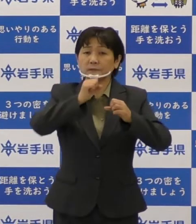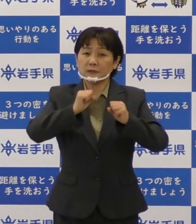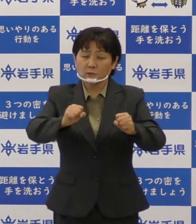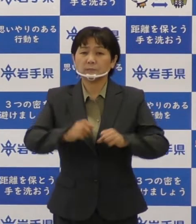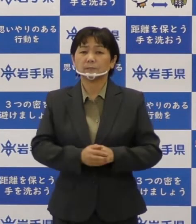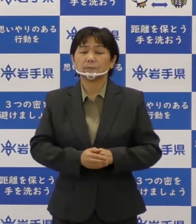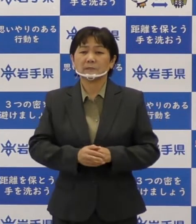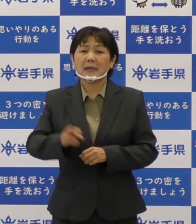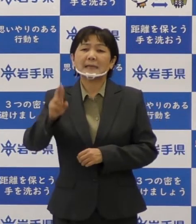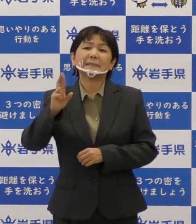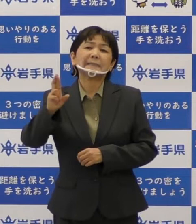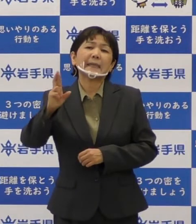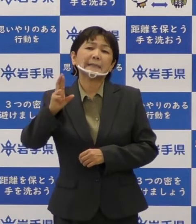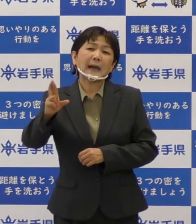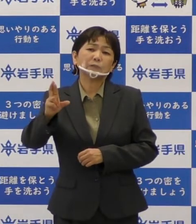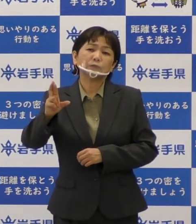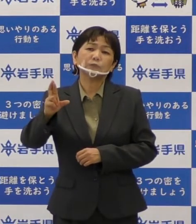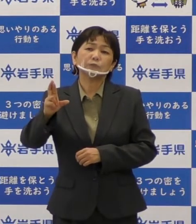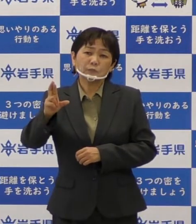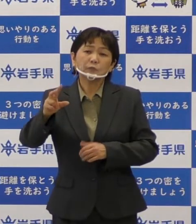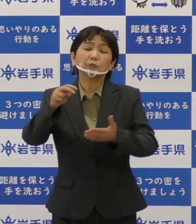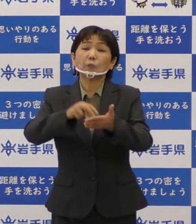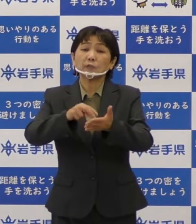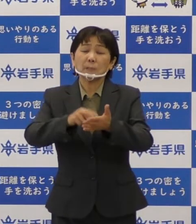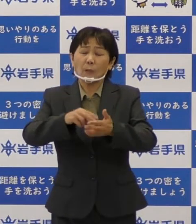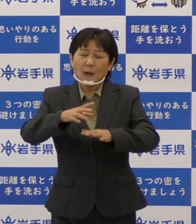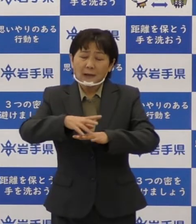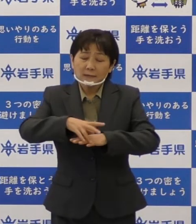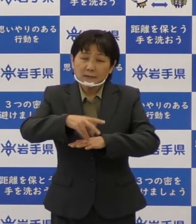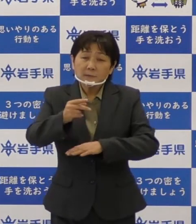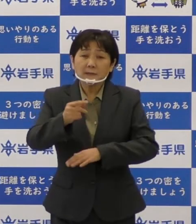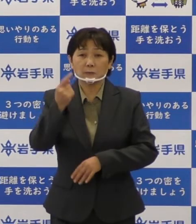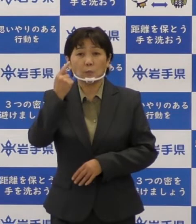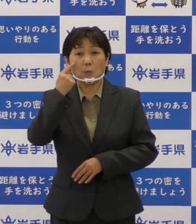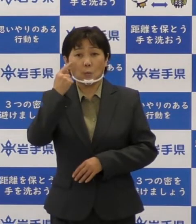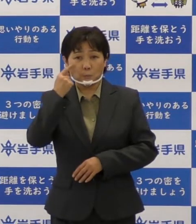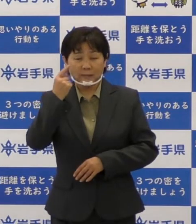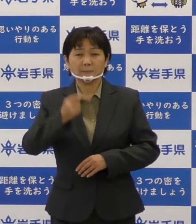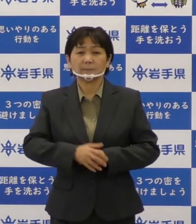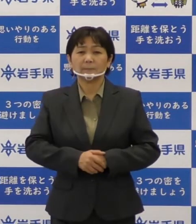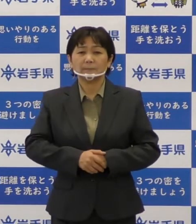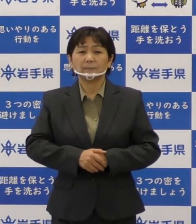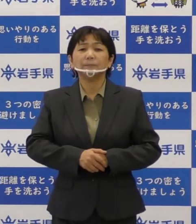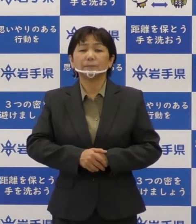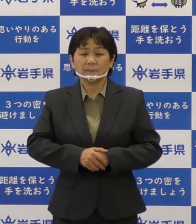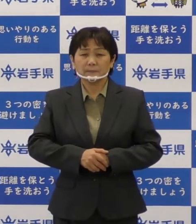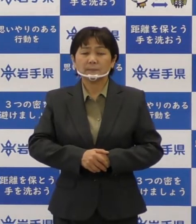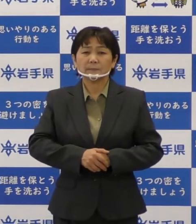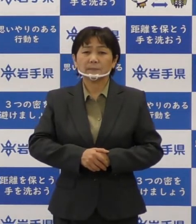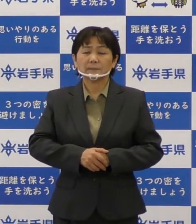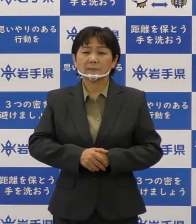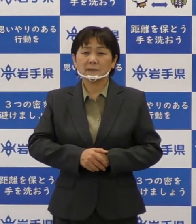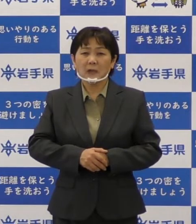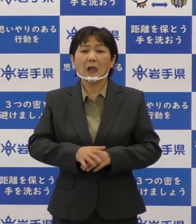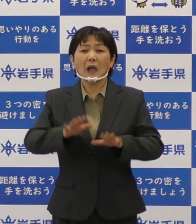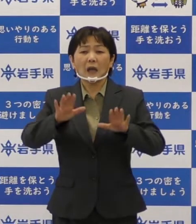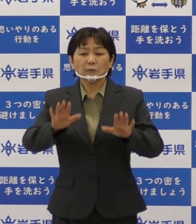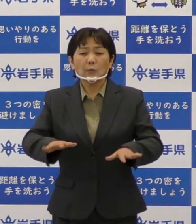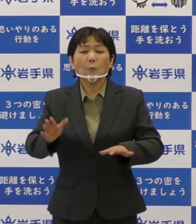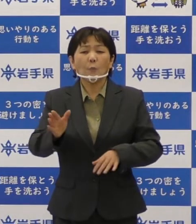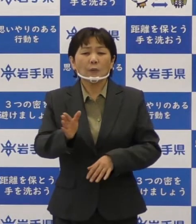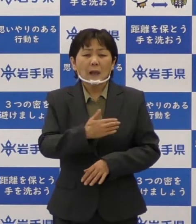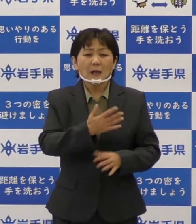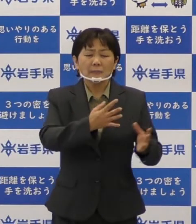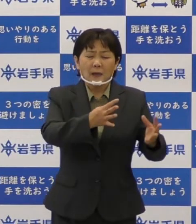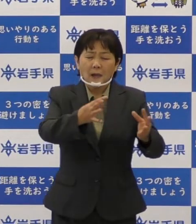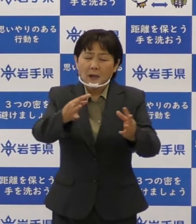の初めてのものではあるんですが、そういうものとして行われるというのは、まあ、今日の段階からやっぱり多くの人に知ってほしいと思います。